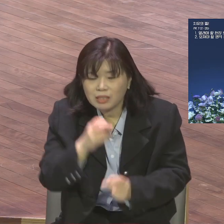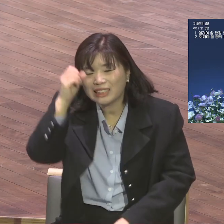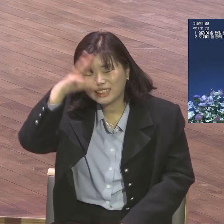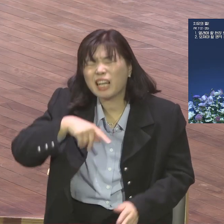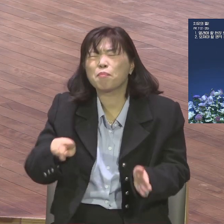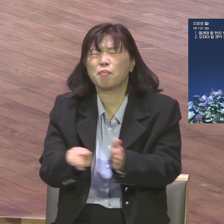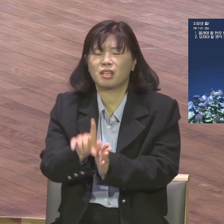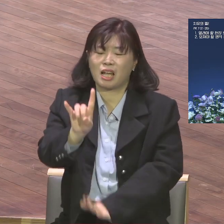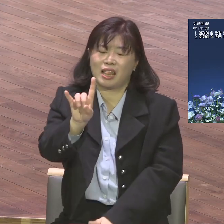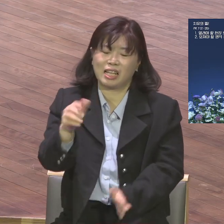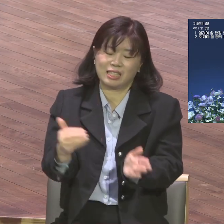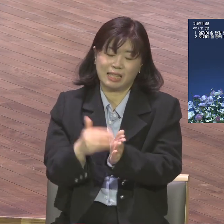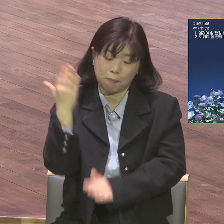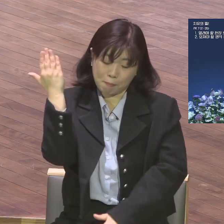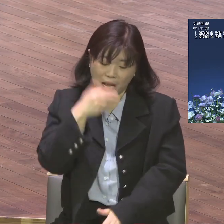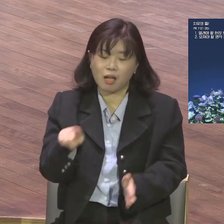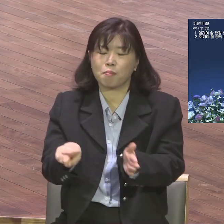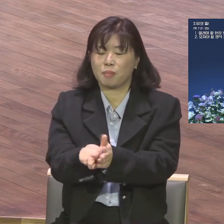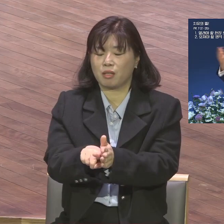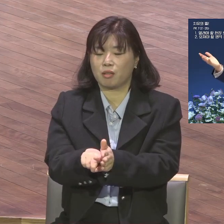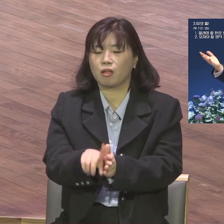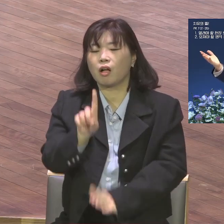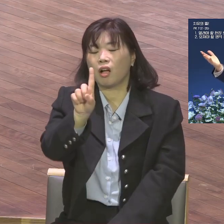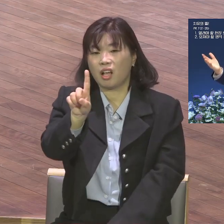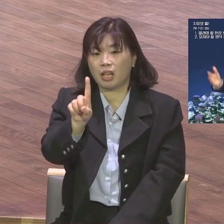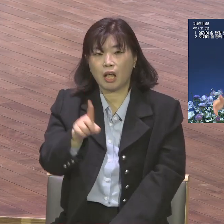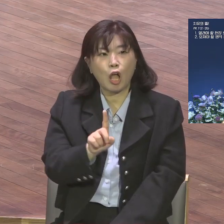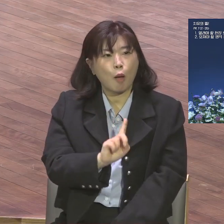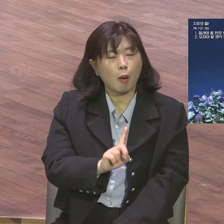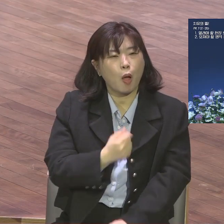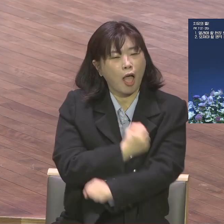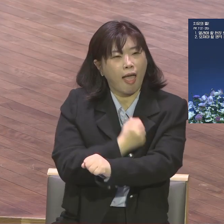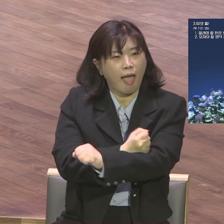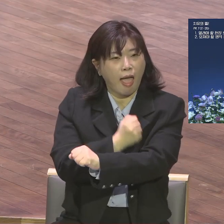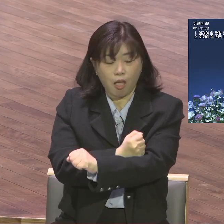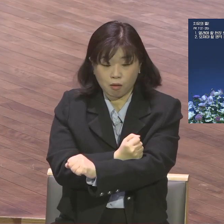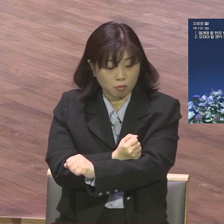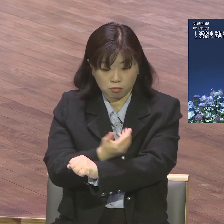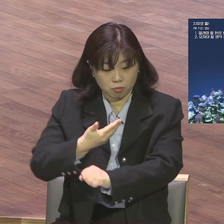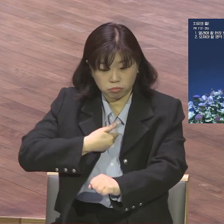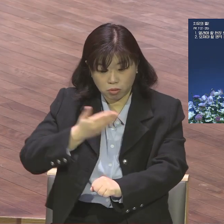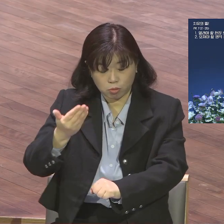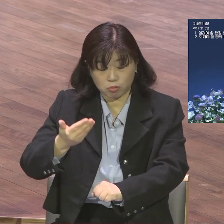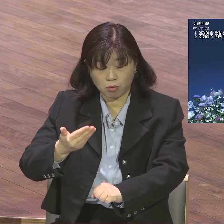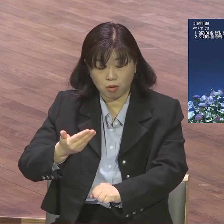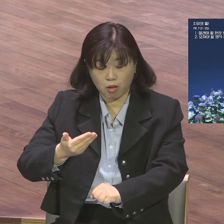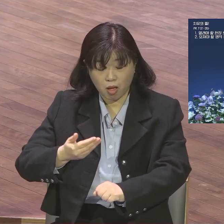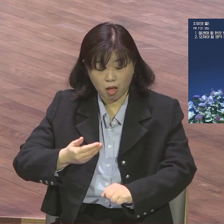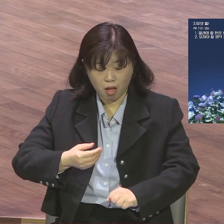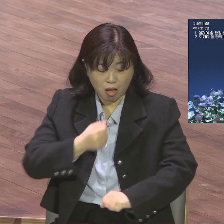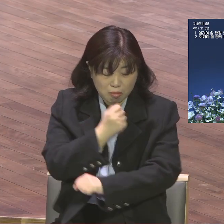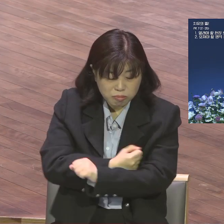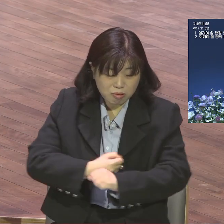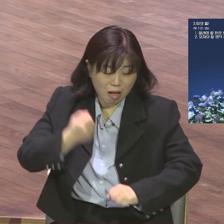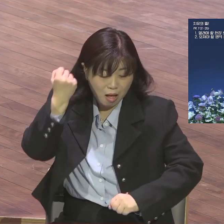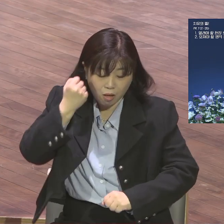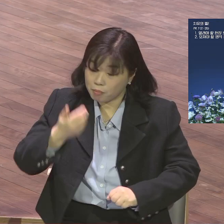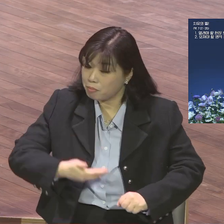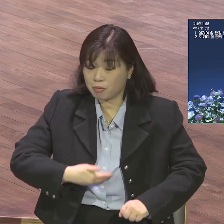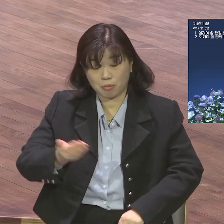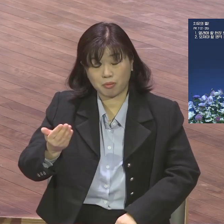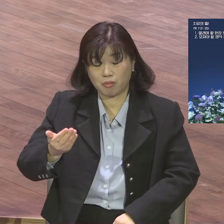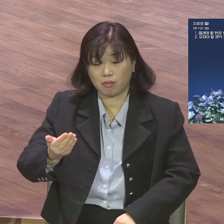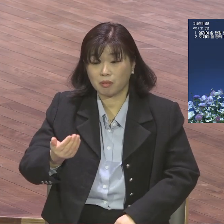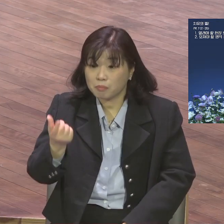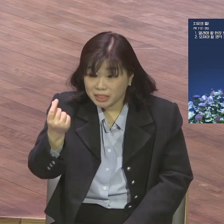사족들과 단기글자들은 다시 이 시간 이후로 또 장소가 모임이 있습니다. 예수 제대로